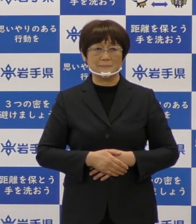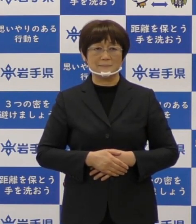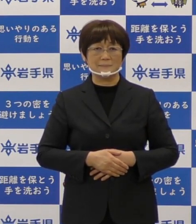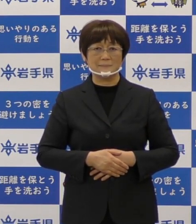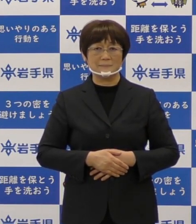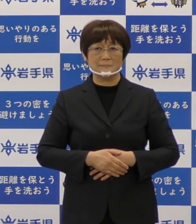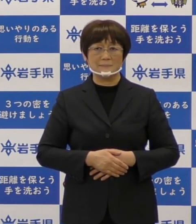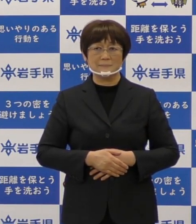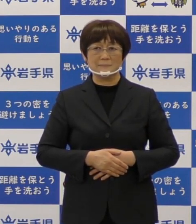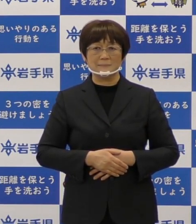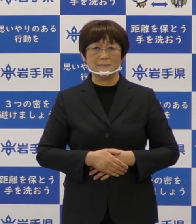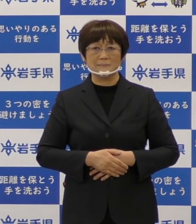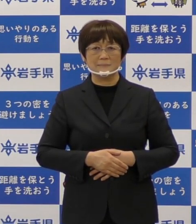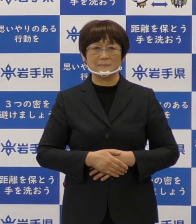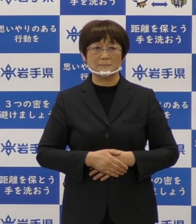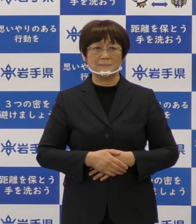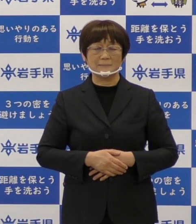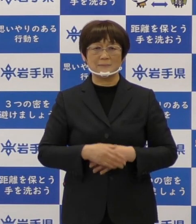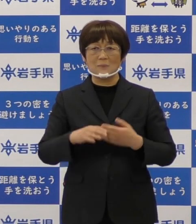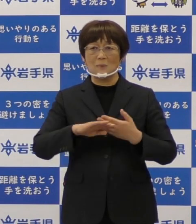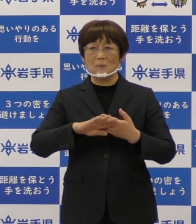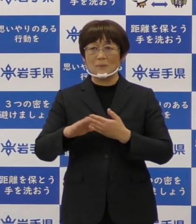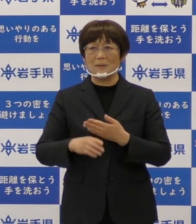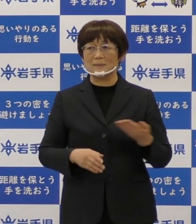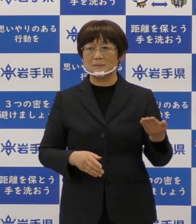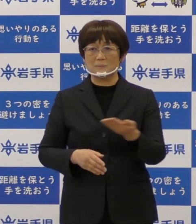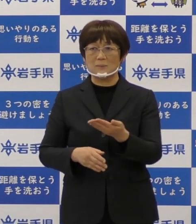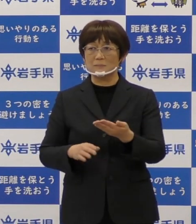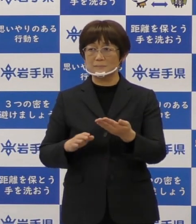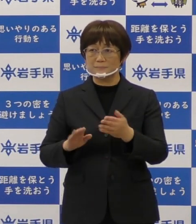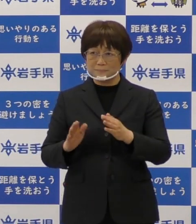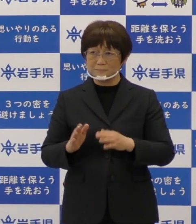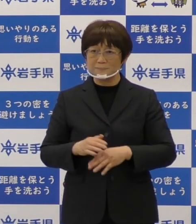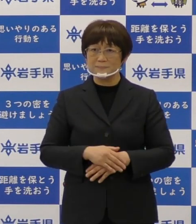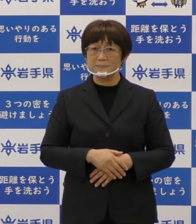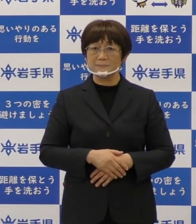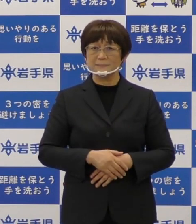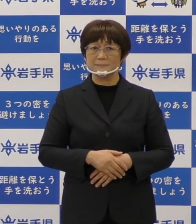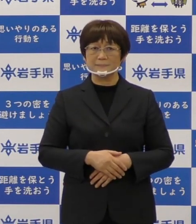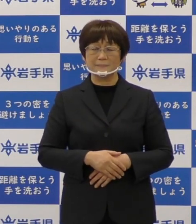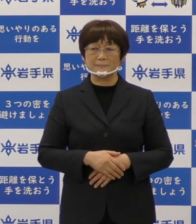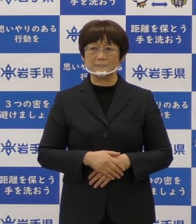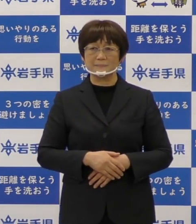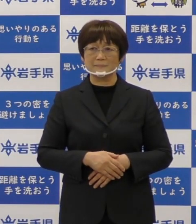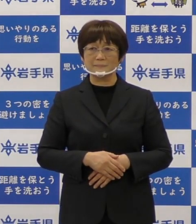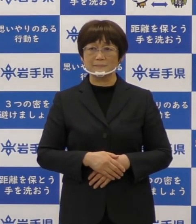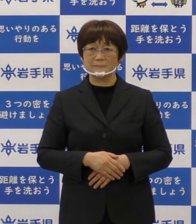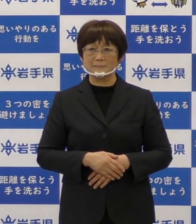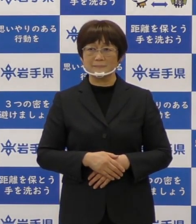今発の楽しさはどうでしょうか。よろしいですか。